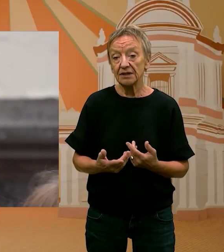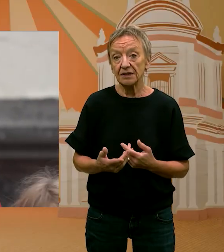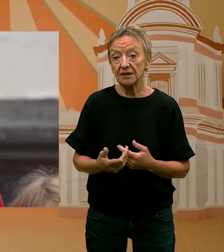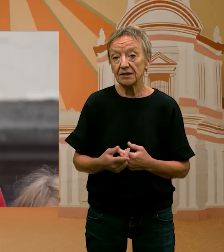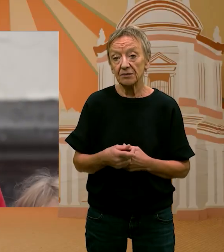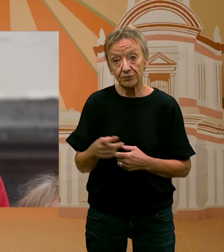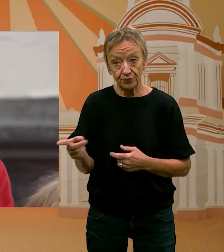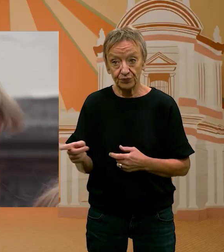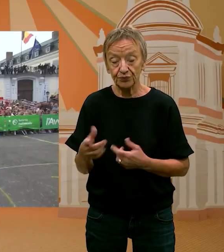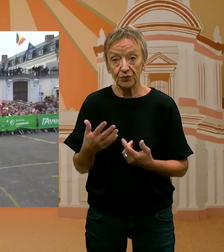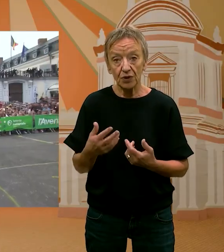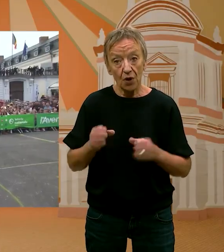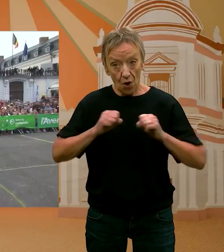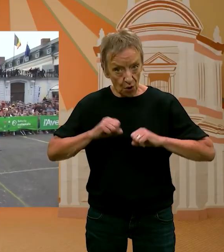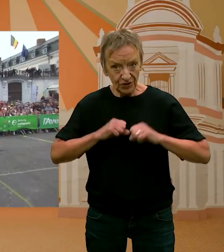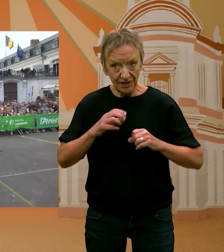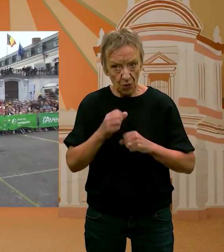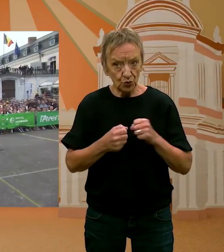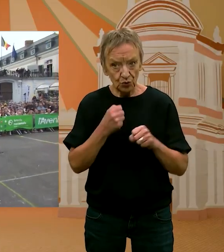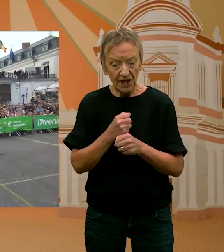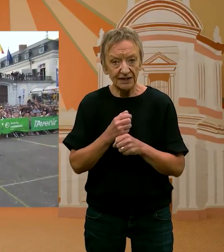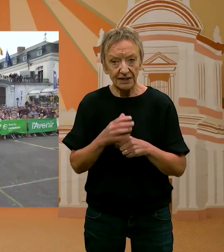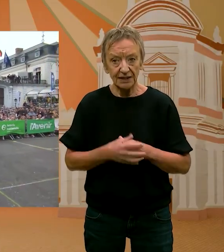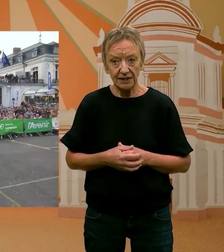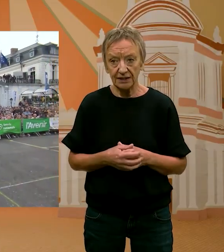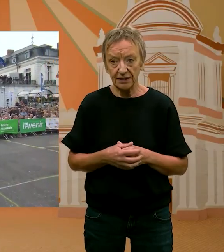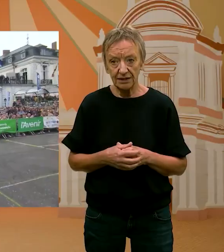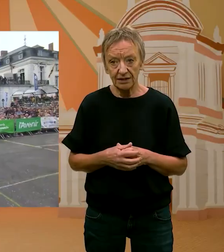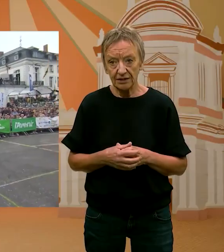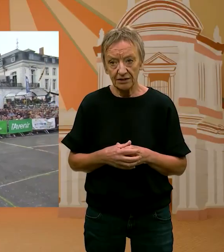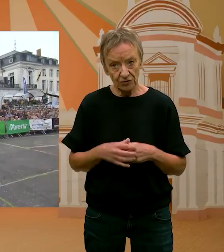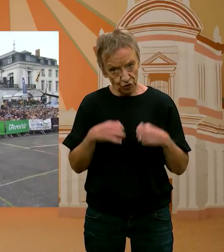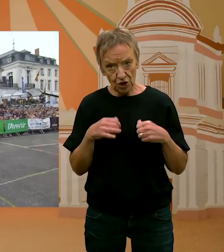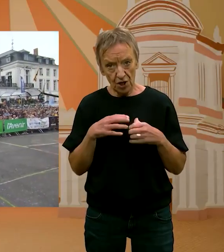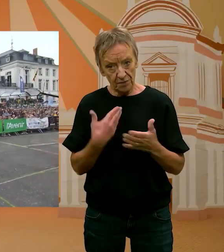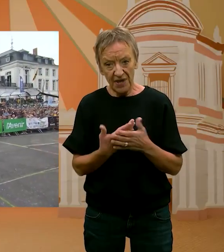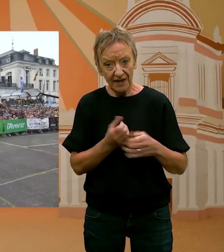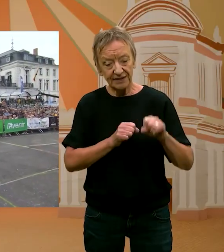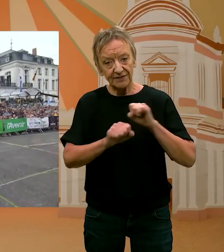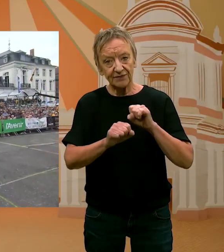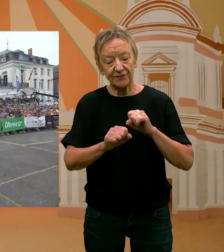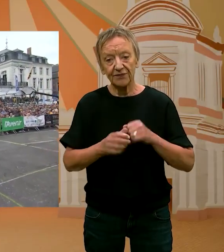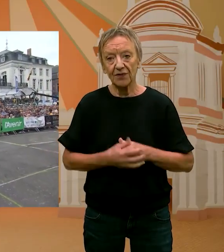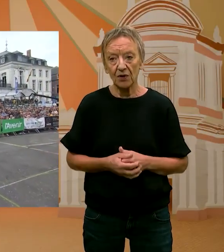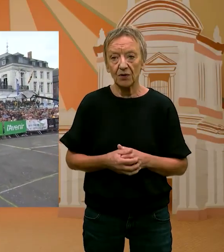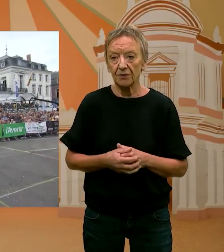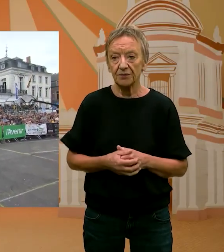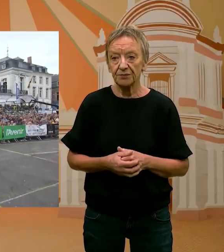trail, notamment. Donc il a aussi énormément de cardio, comme on dit. Oui. Là, oui, il est très sportif. Hein. Il